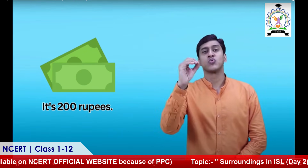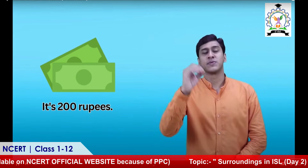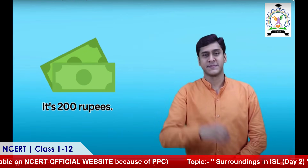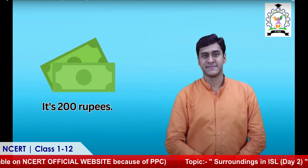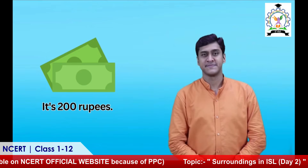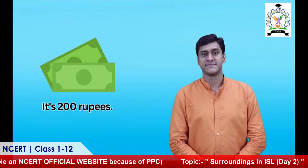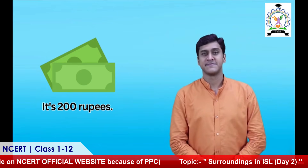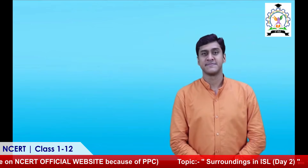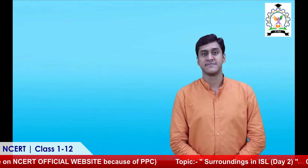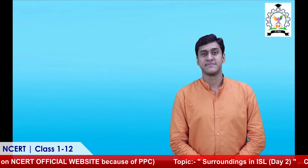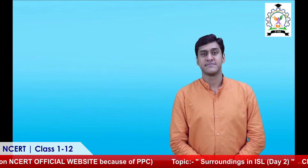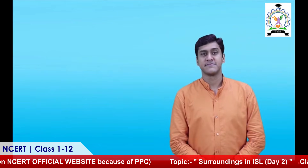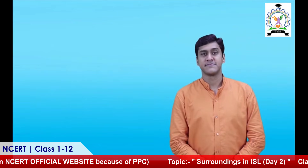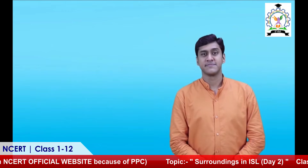200 रुपये।